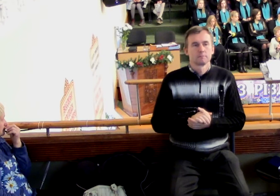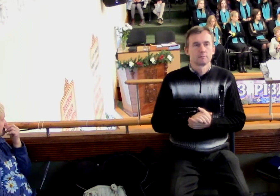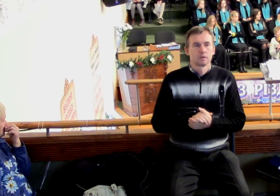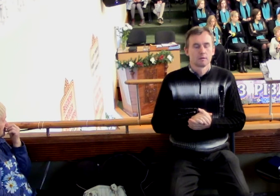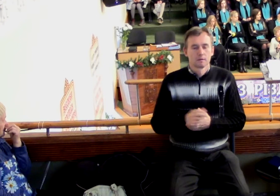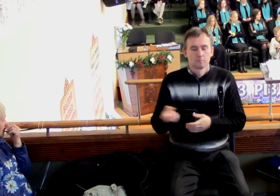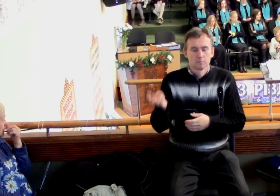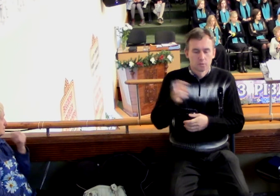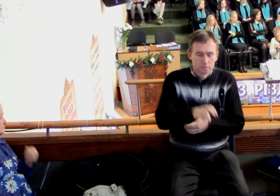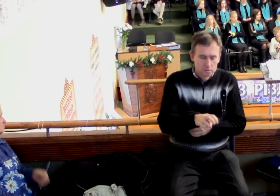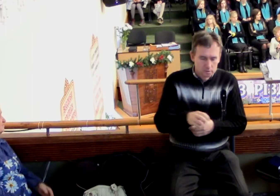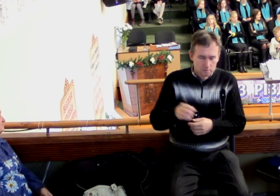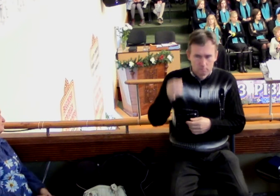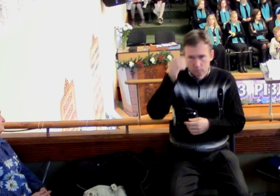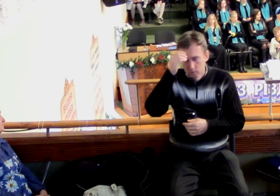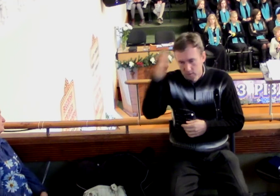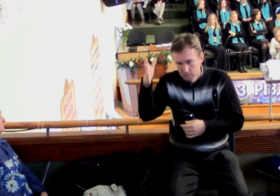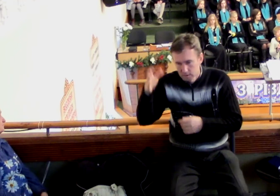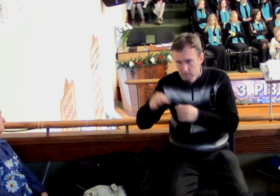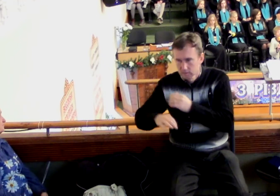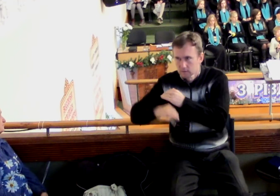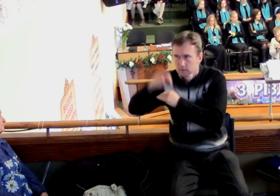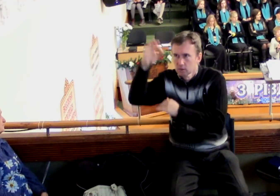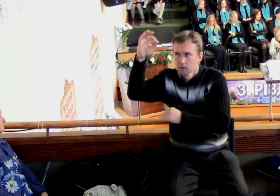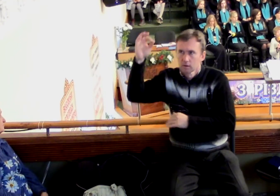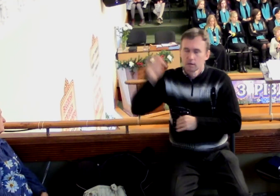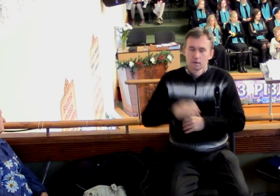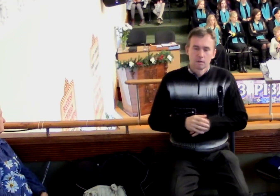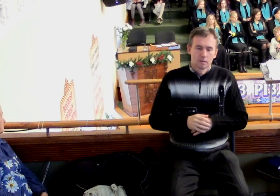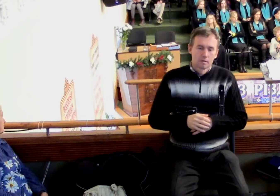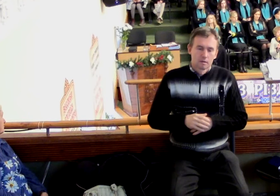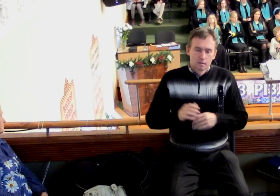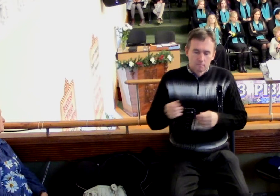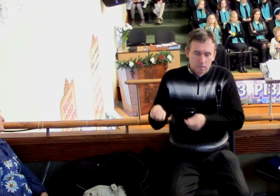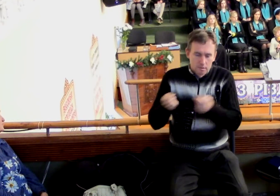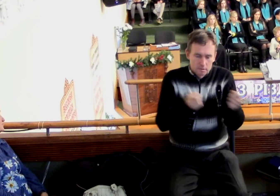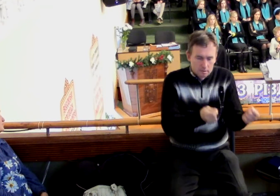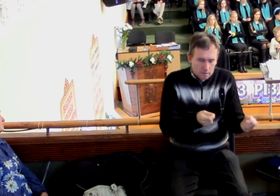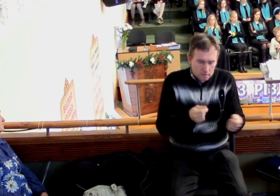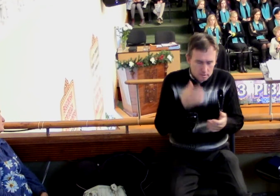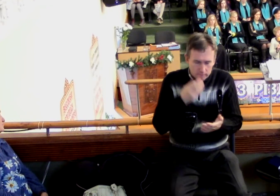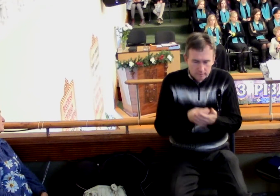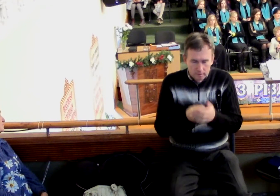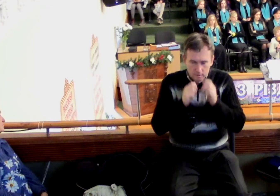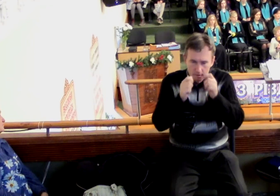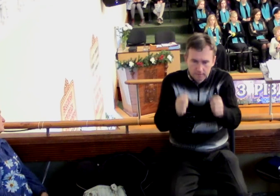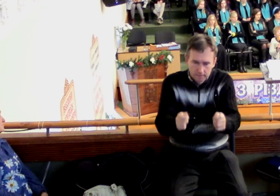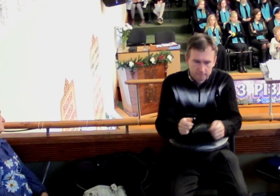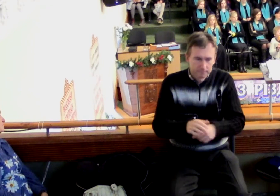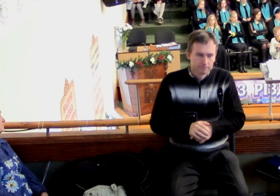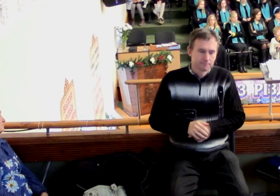Пришли к нему волхвы с востока и принесли дары свои.